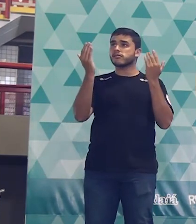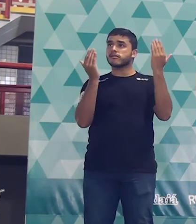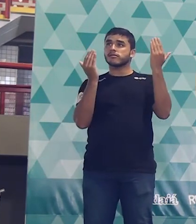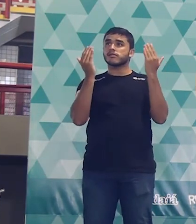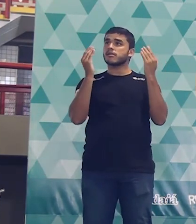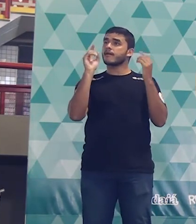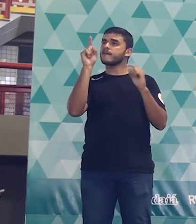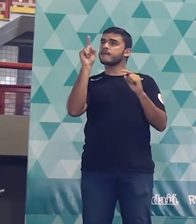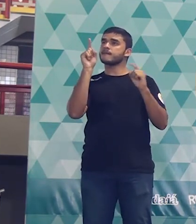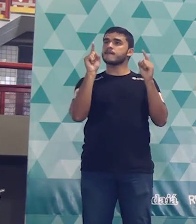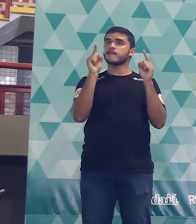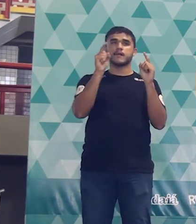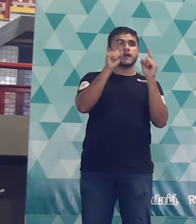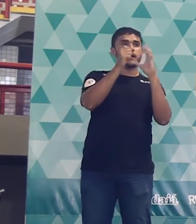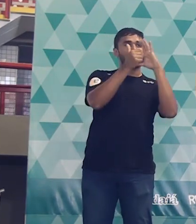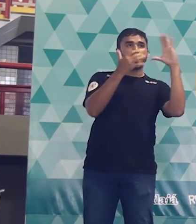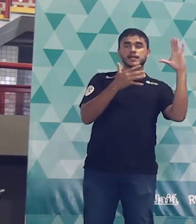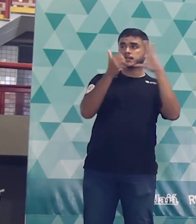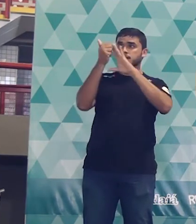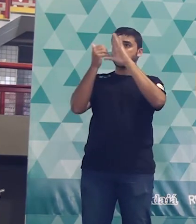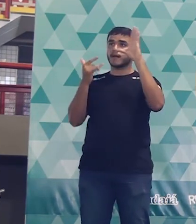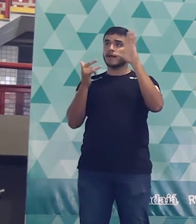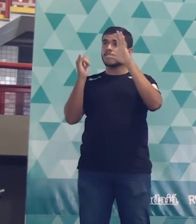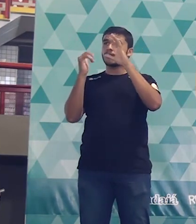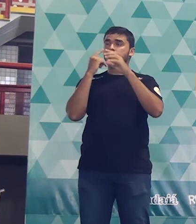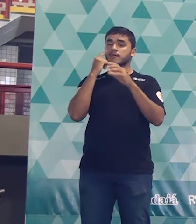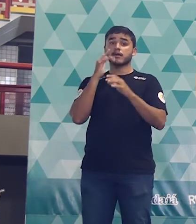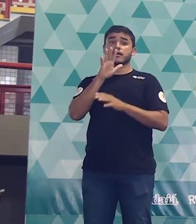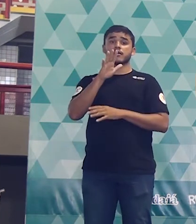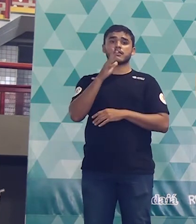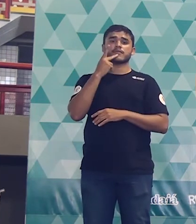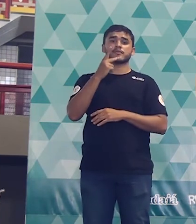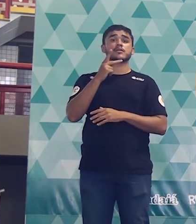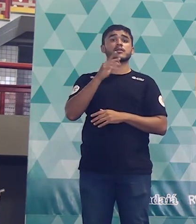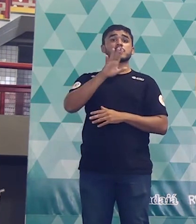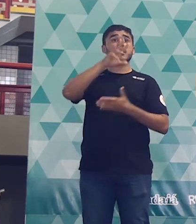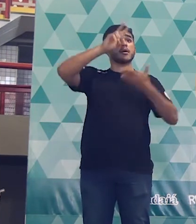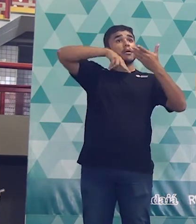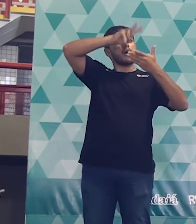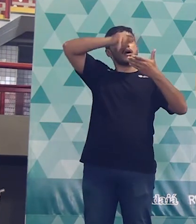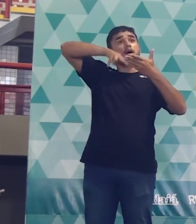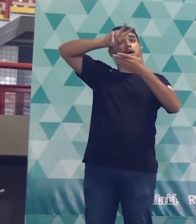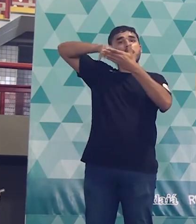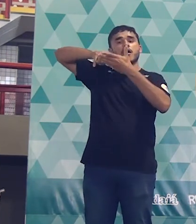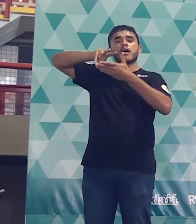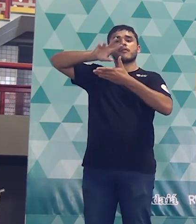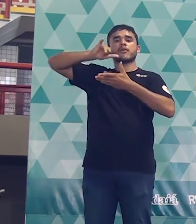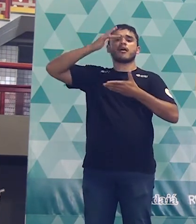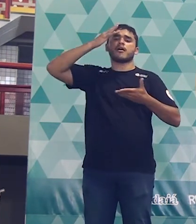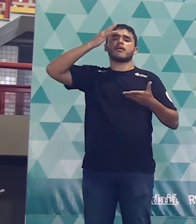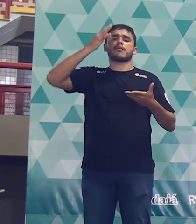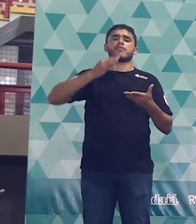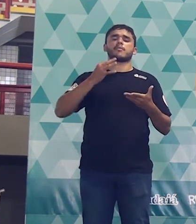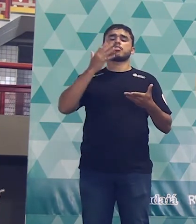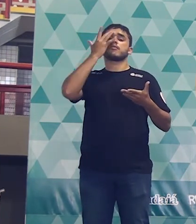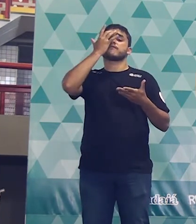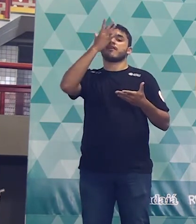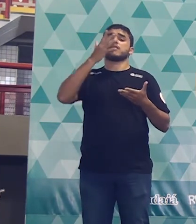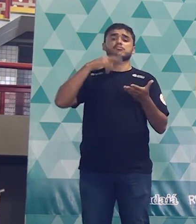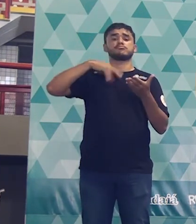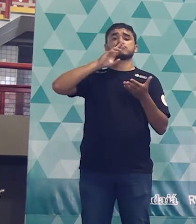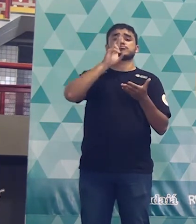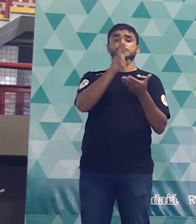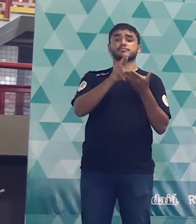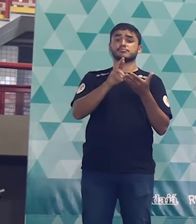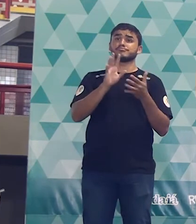se houvesse um tipo de compensação. Mais leitura, mais fácil a compreensão e a análise. Tá certo? Ó, eu